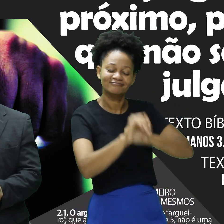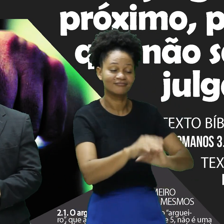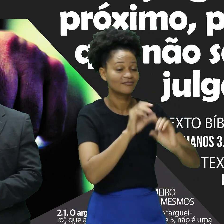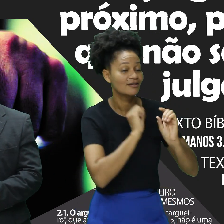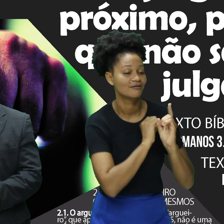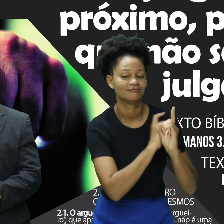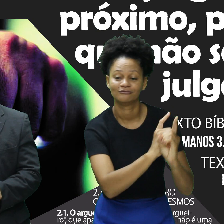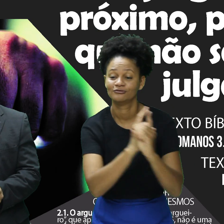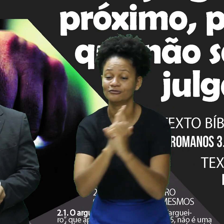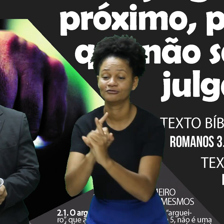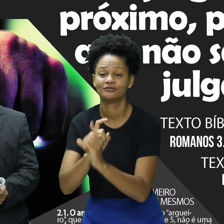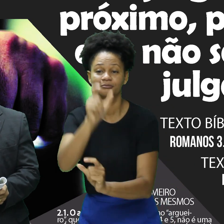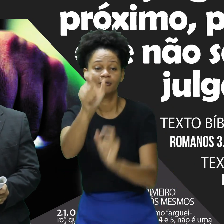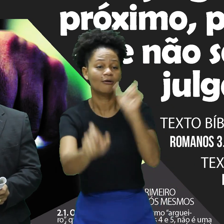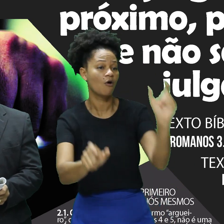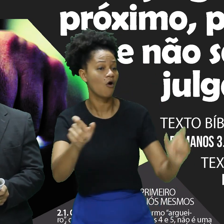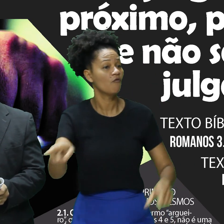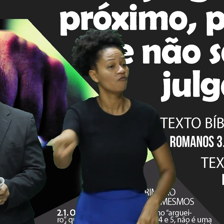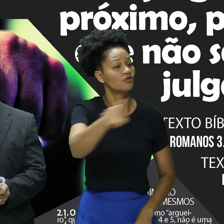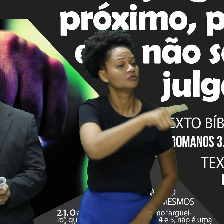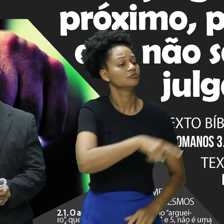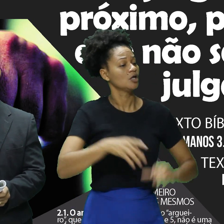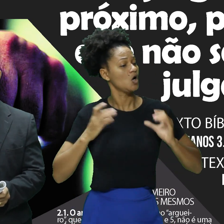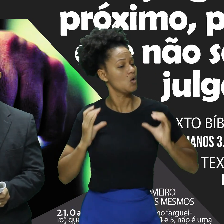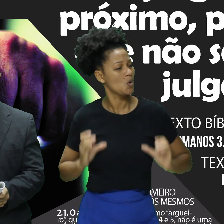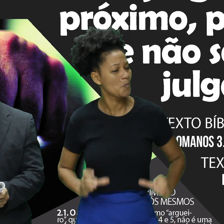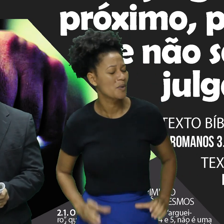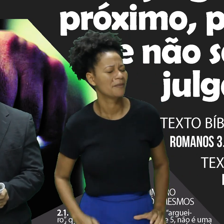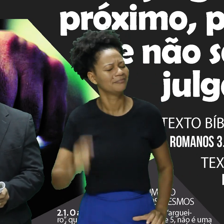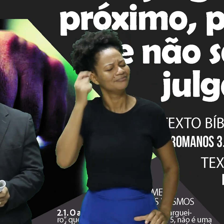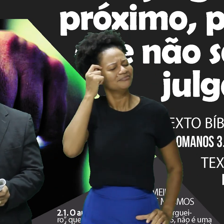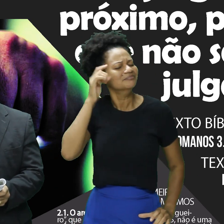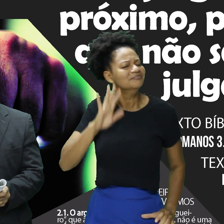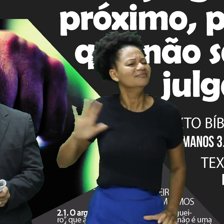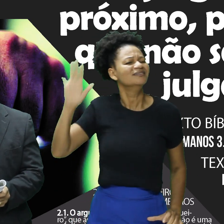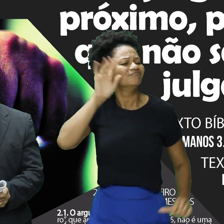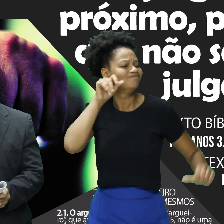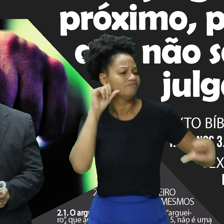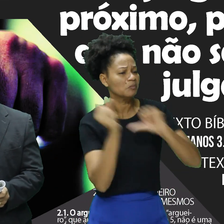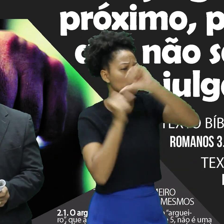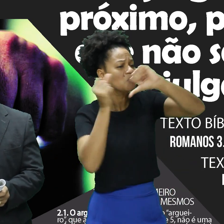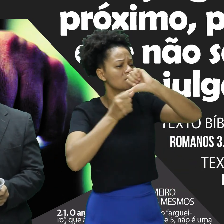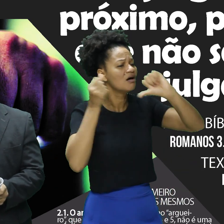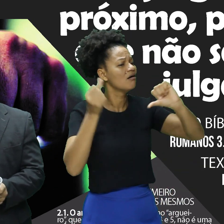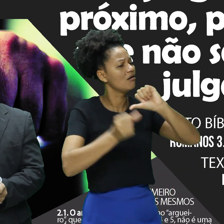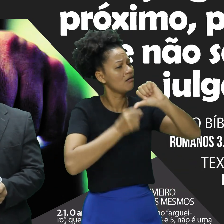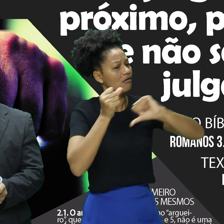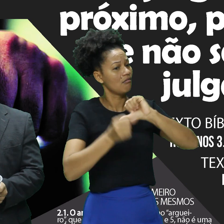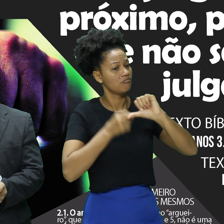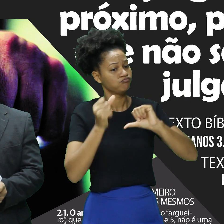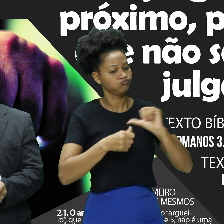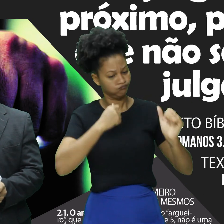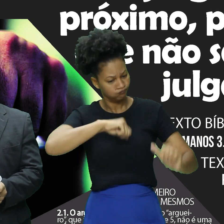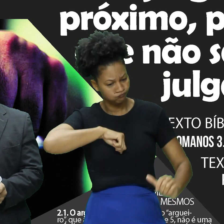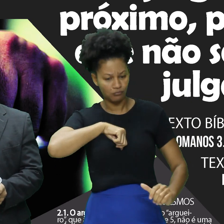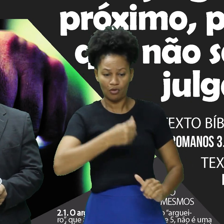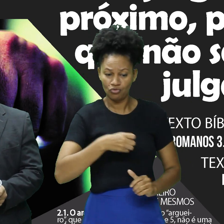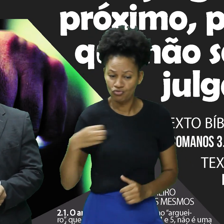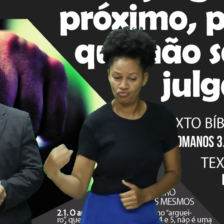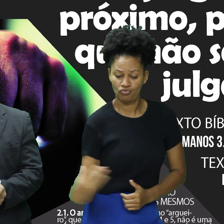se comportar, como mudar o seu pensamento e a sua atitude nessa